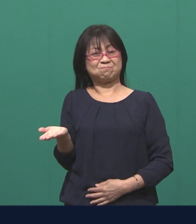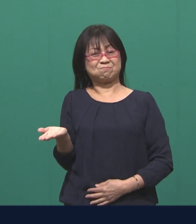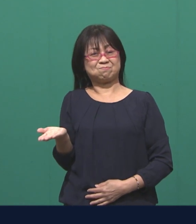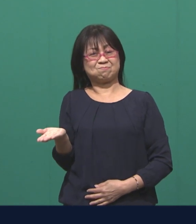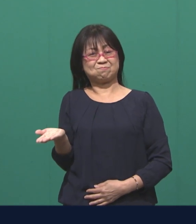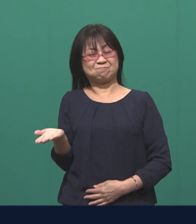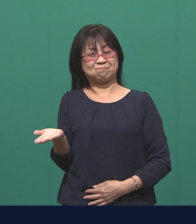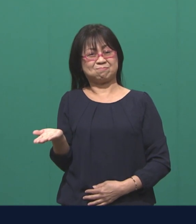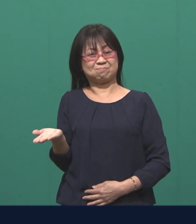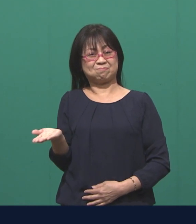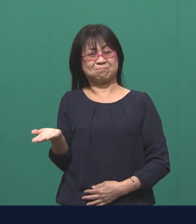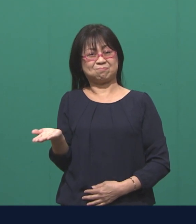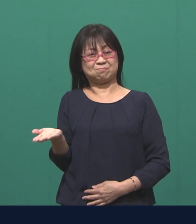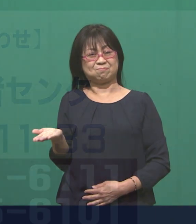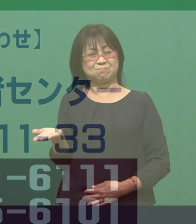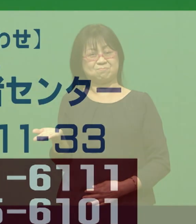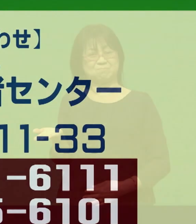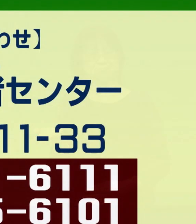覧のところまで。